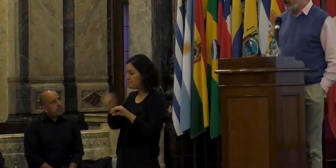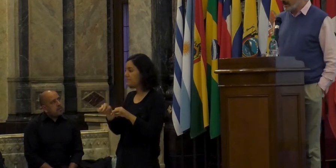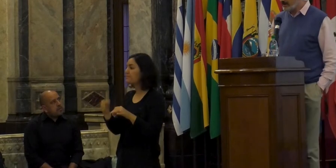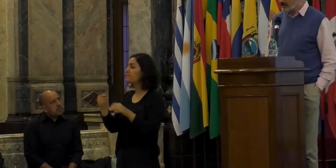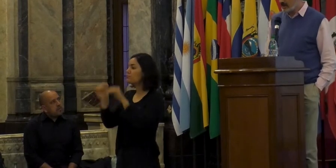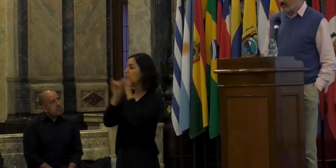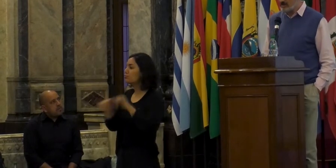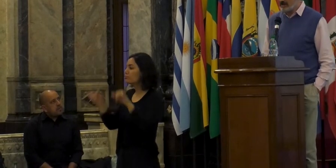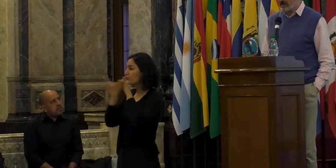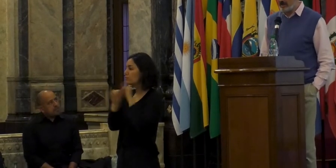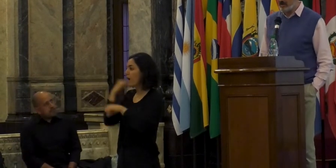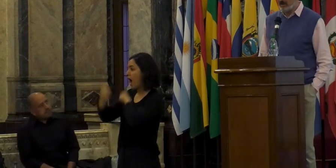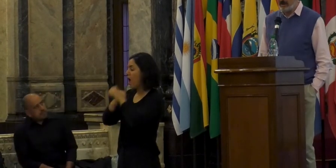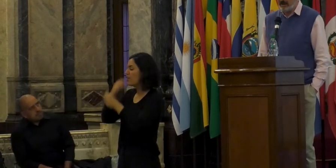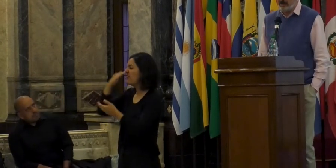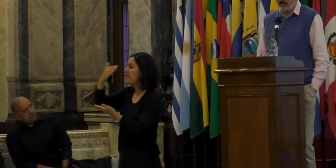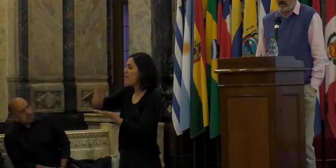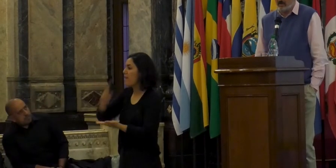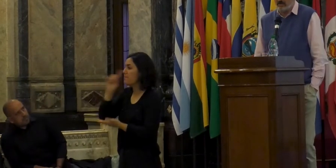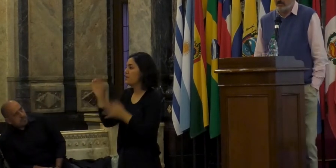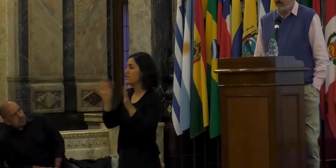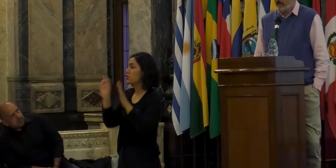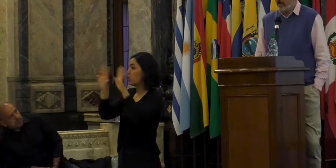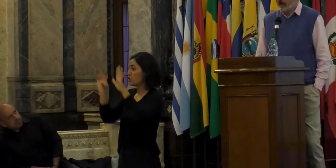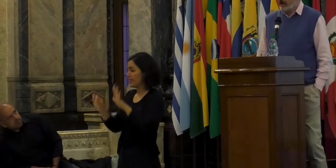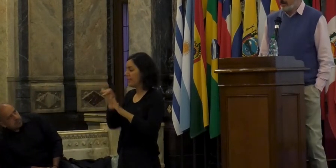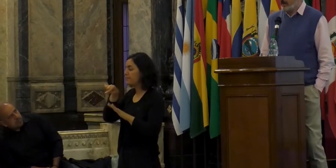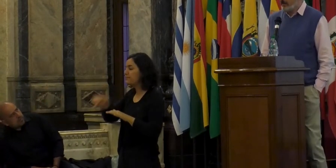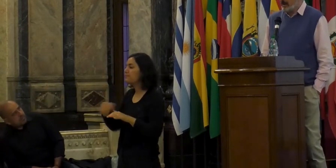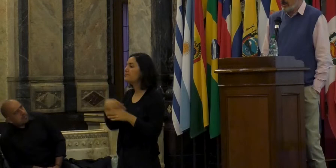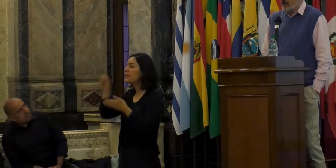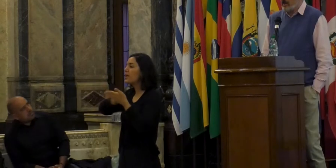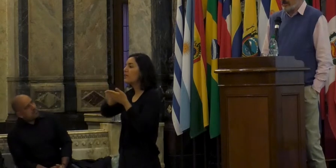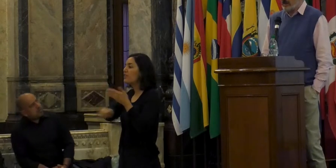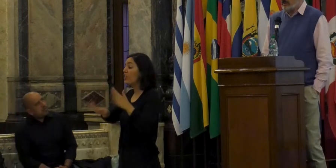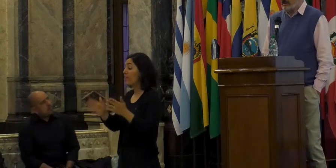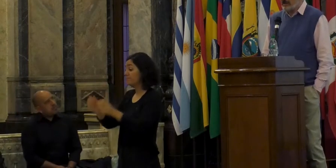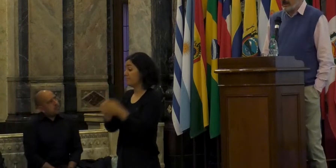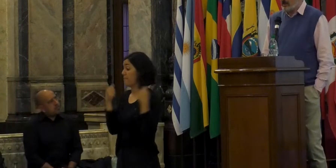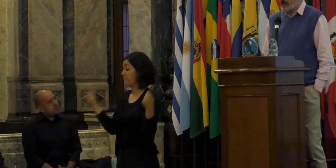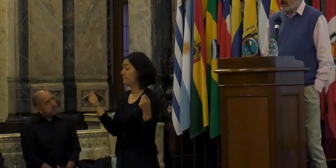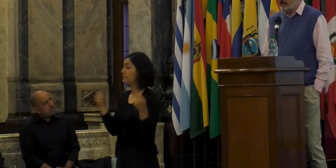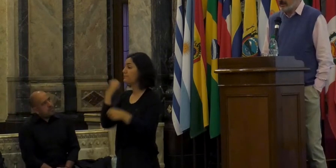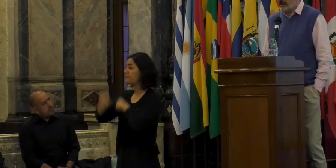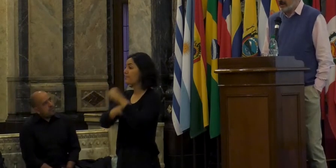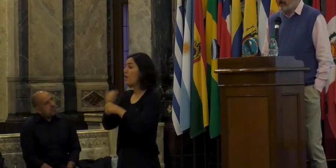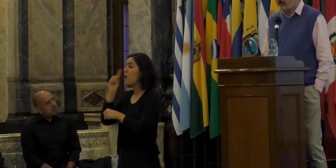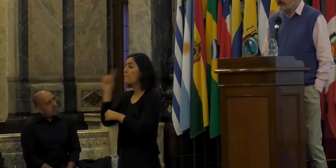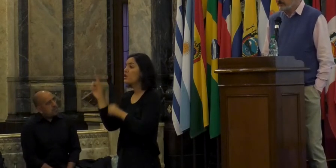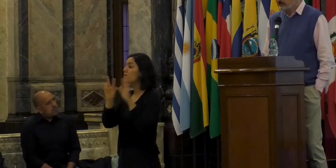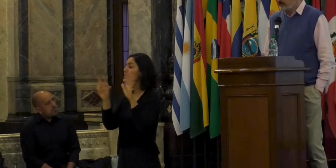publicó a finales de los años 80, pero él la escribió en un periódico en los años 70, a comienzos de los